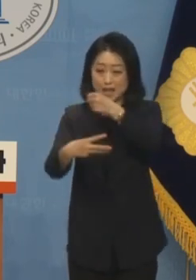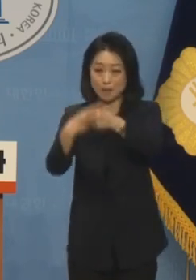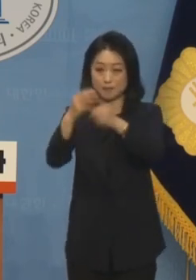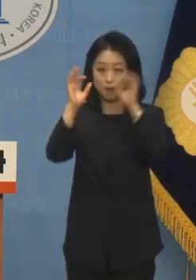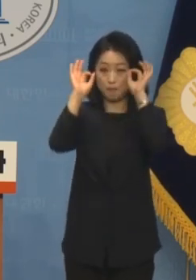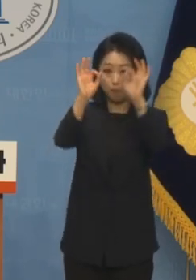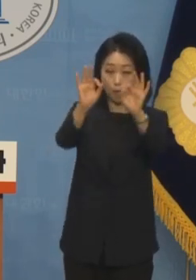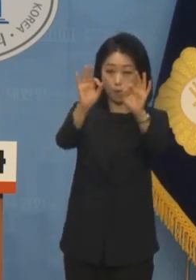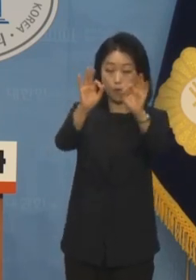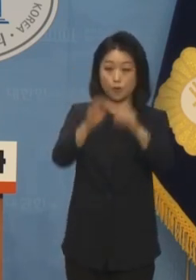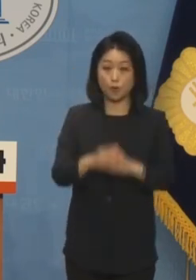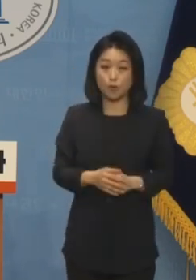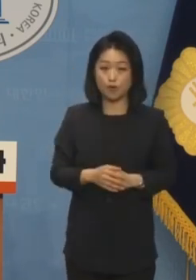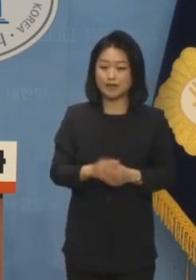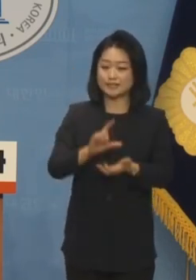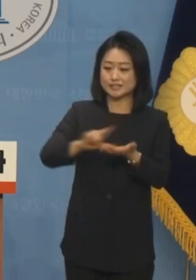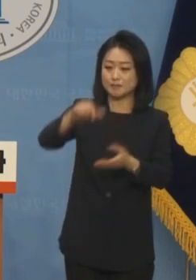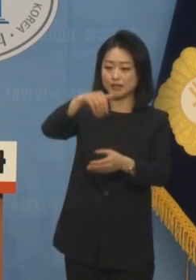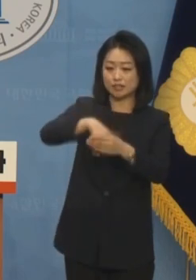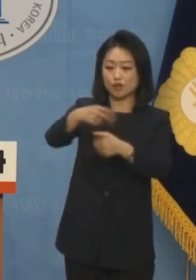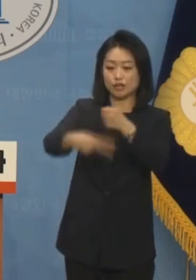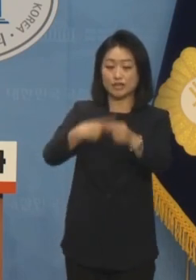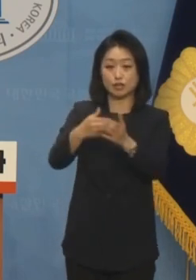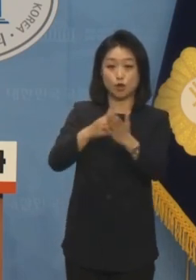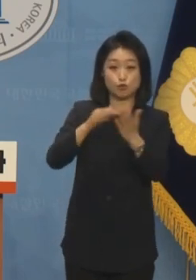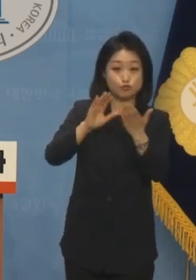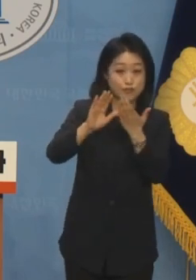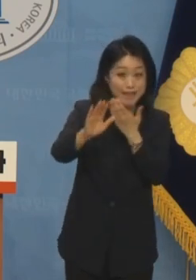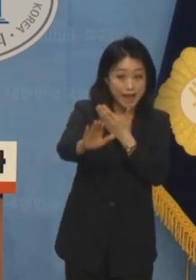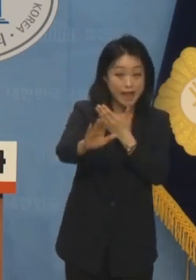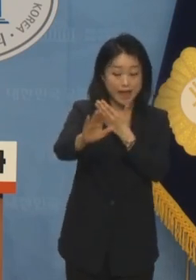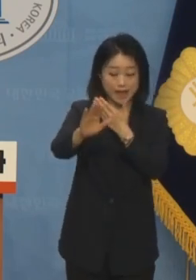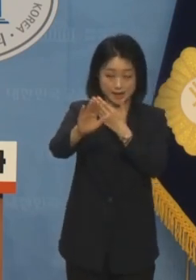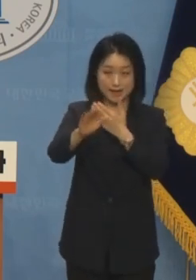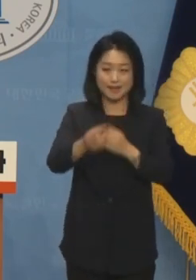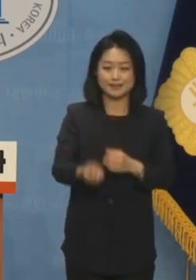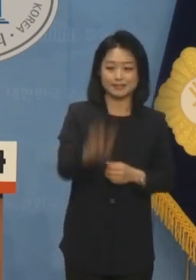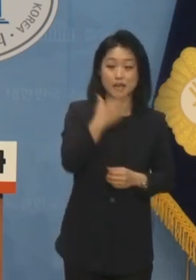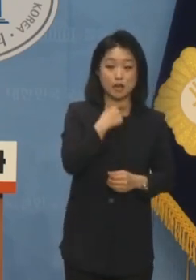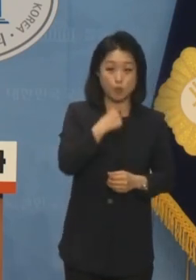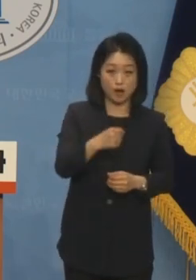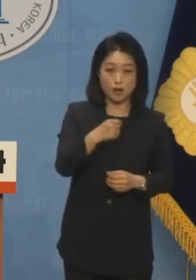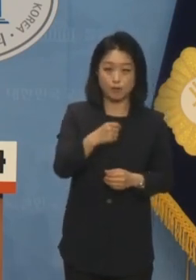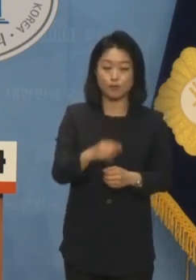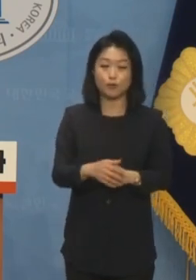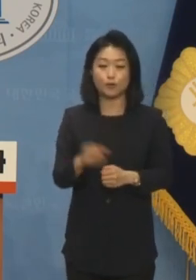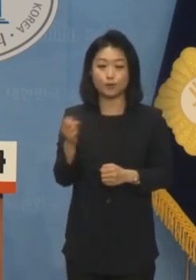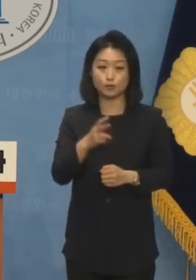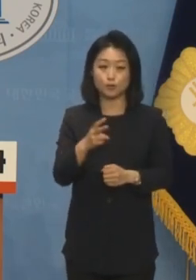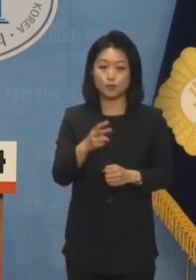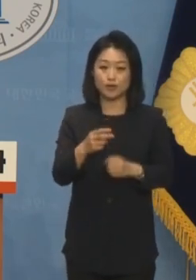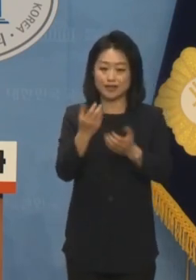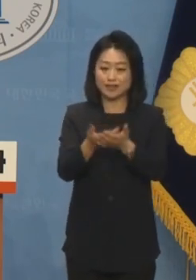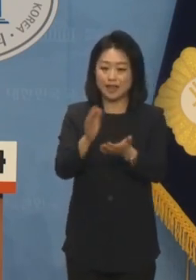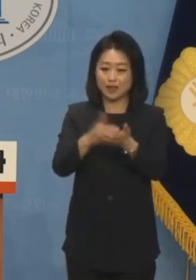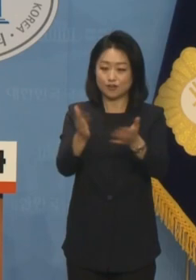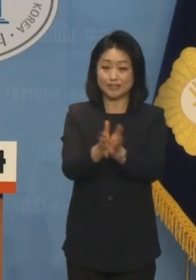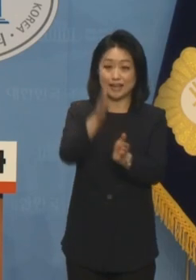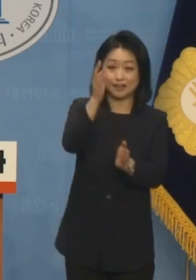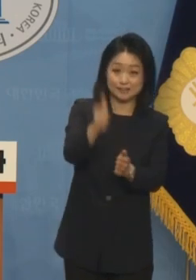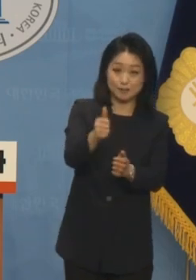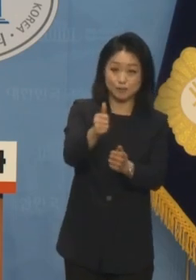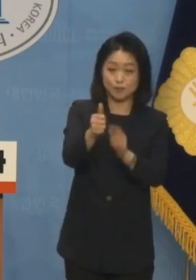뒤 지방선거를 승리로 이끌 것이고 3년 뒤 대선에서 개혁신당 대통령을 탄생시킬